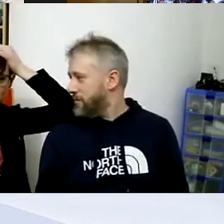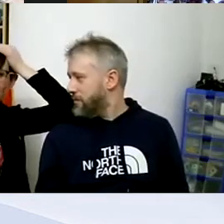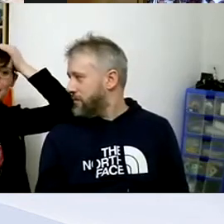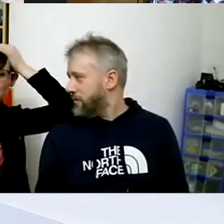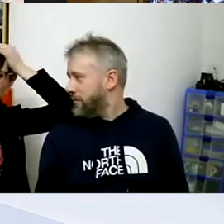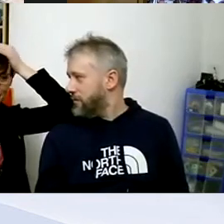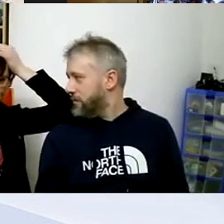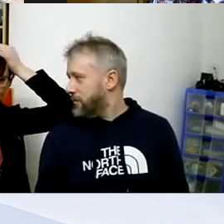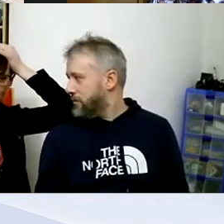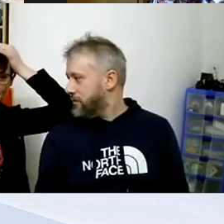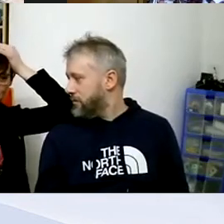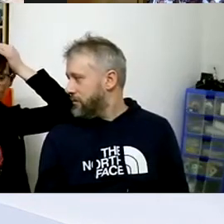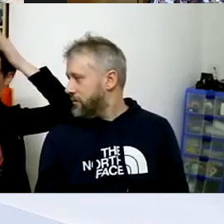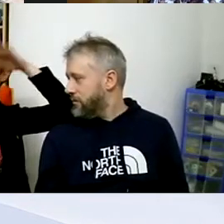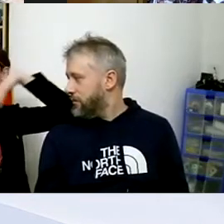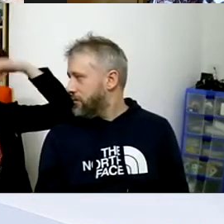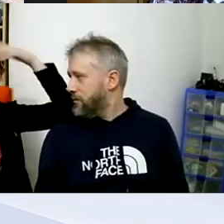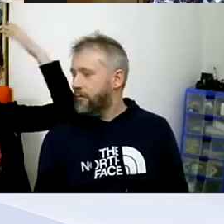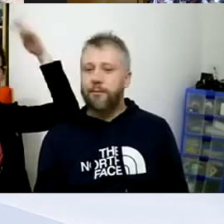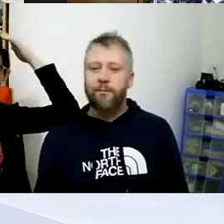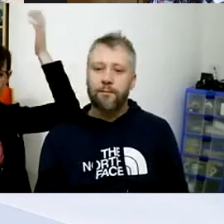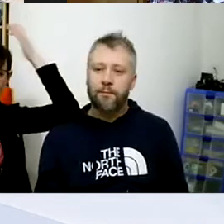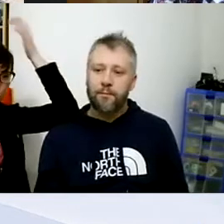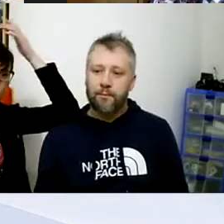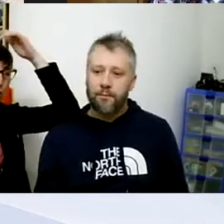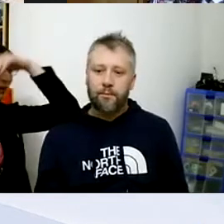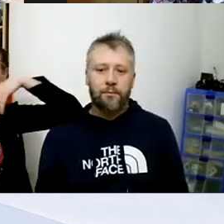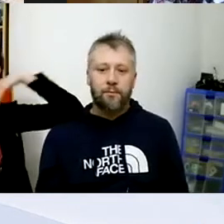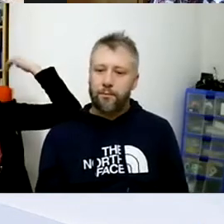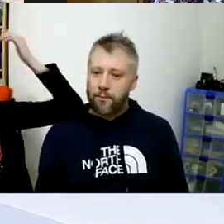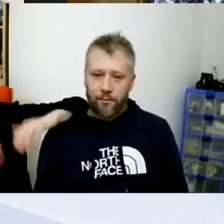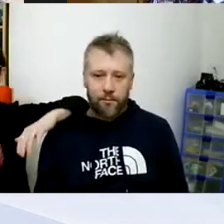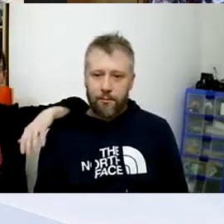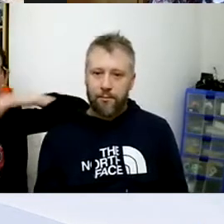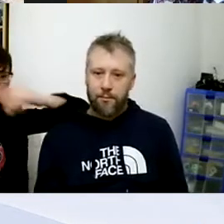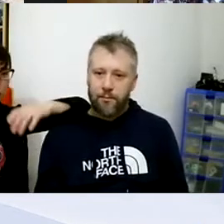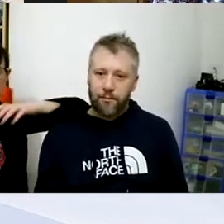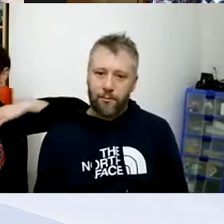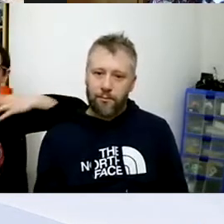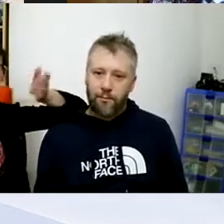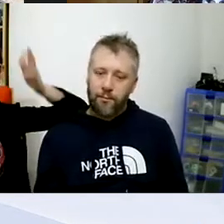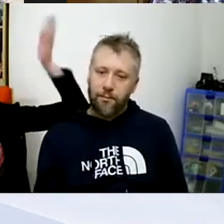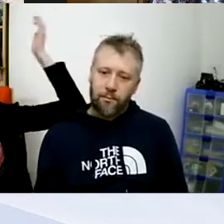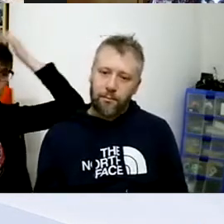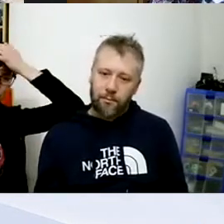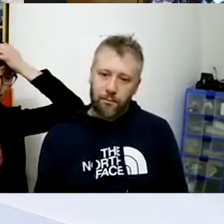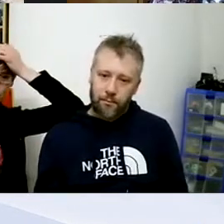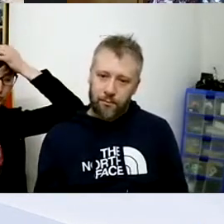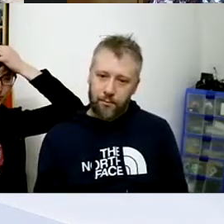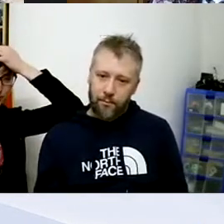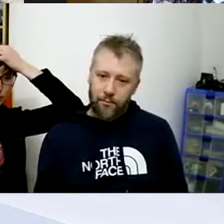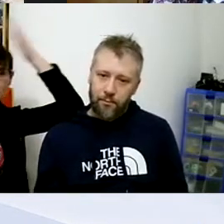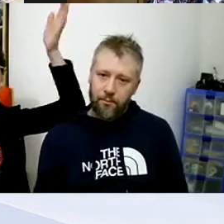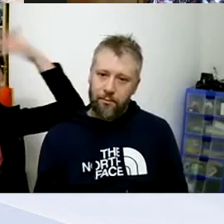lungo bisogna sempre avere dei sogni, sempre, cioè anche quando ne esaudisci uno, poi ne devi avere sempre un altro pronto, perché altrimenti la vita non ha